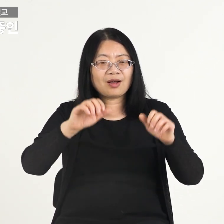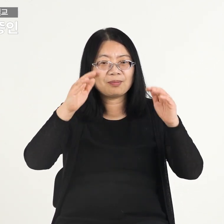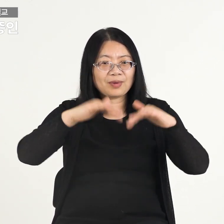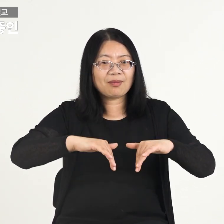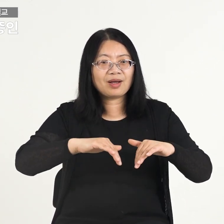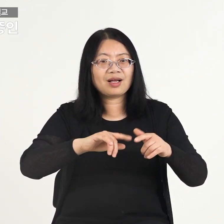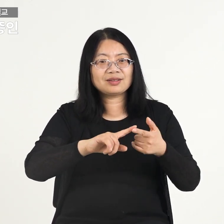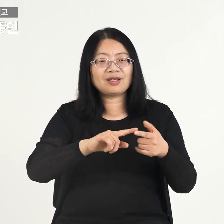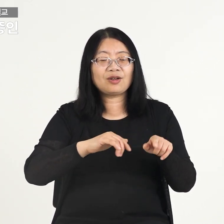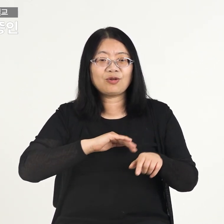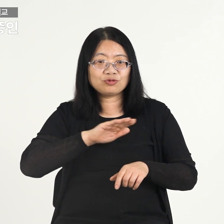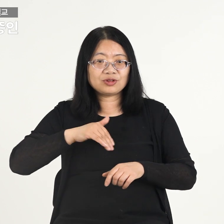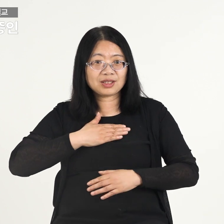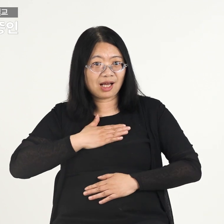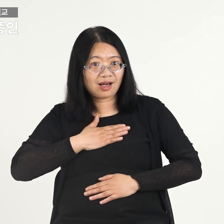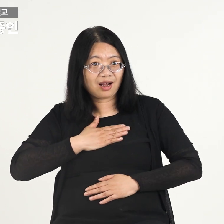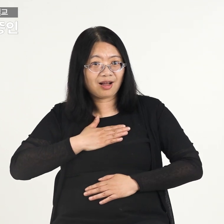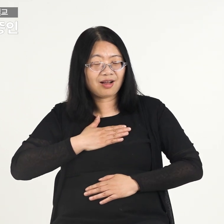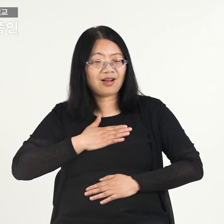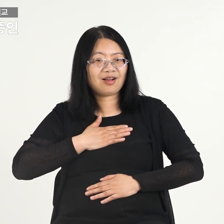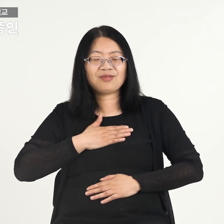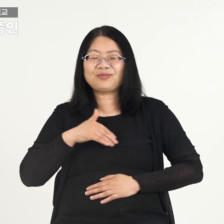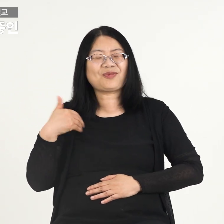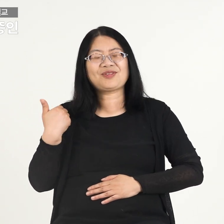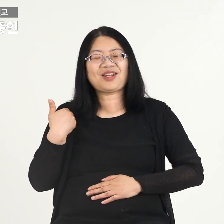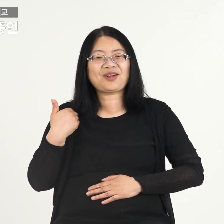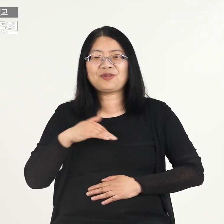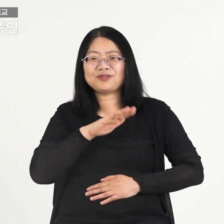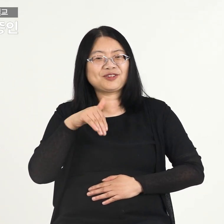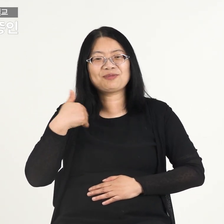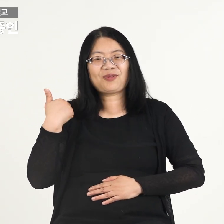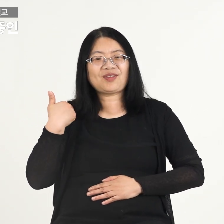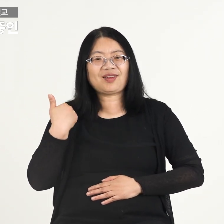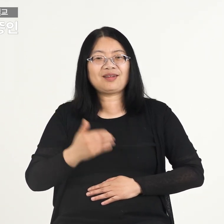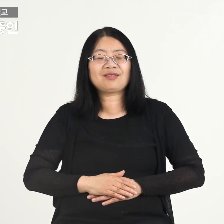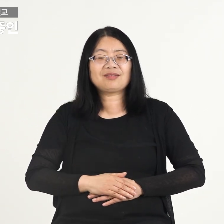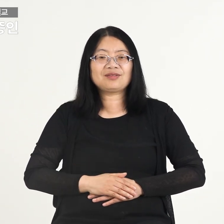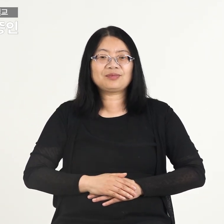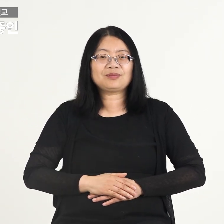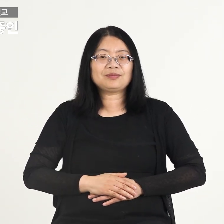우리가 알고 있습니까? 모르고 있습니까? 모른단 말이에요.